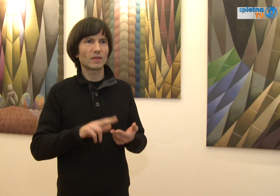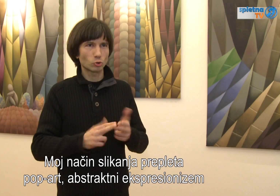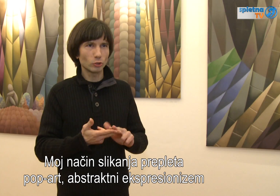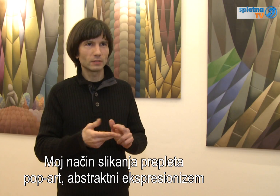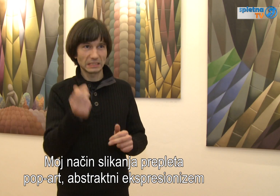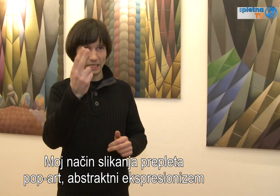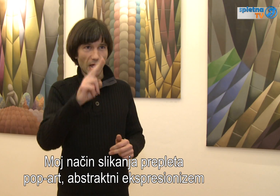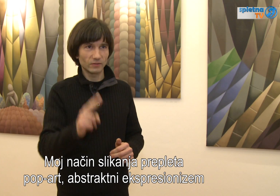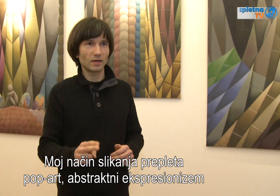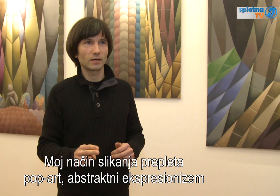Način slikanja,